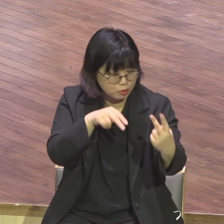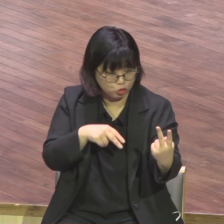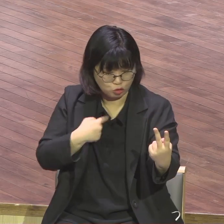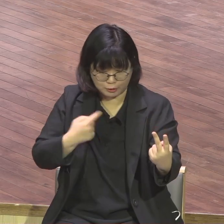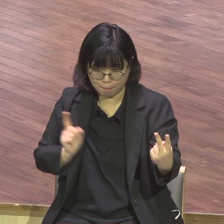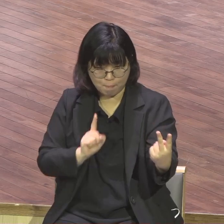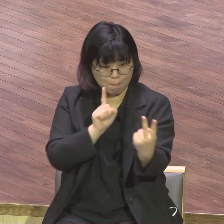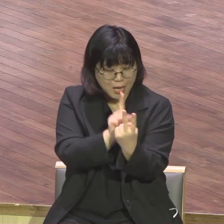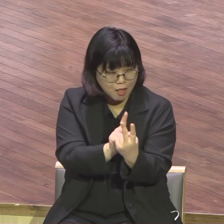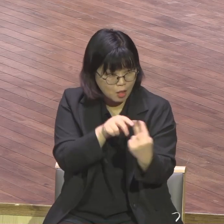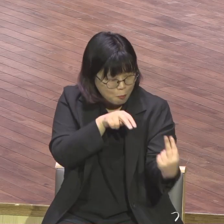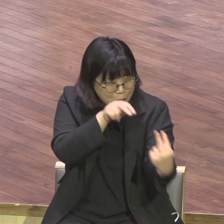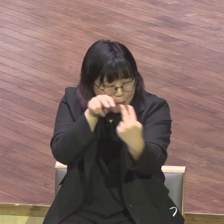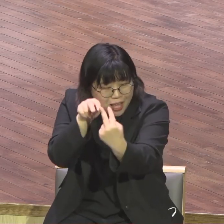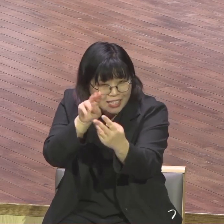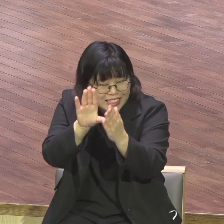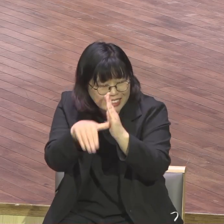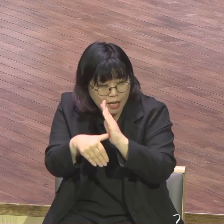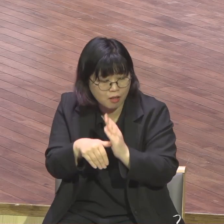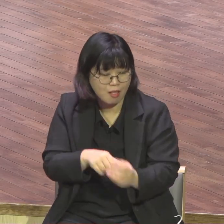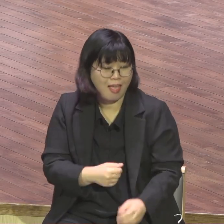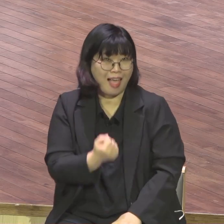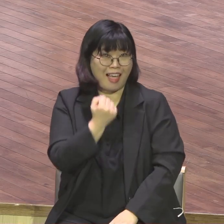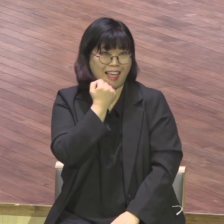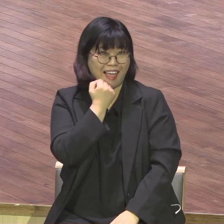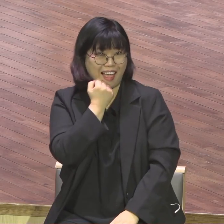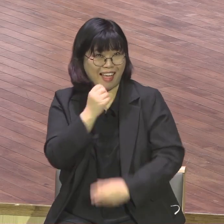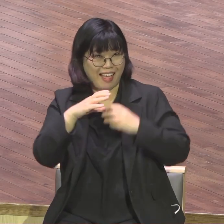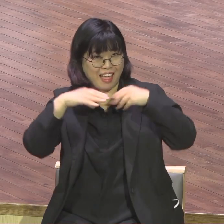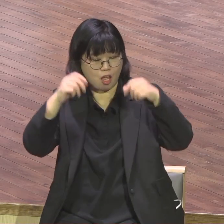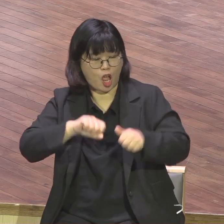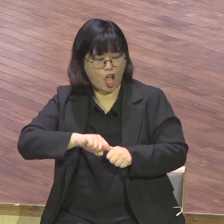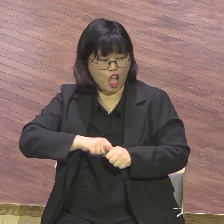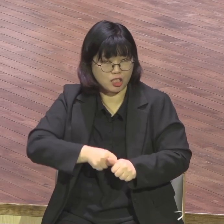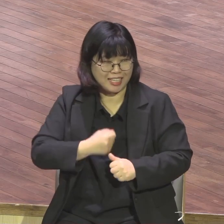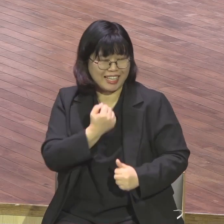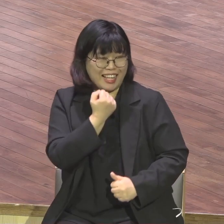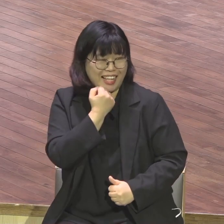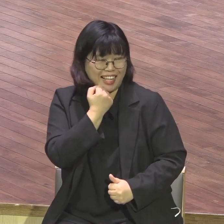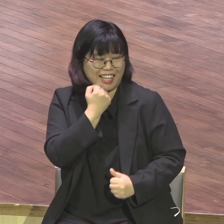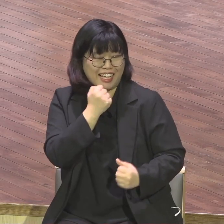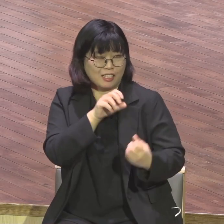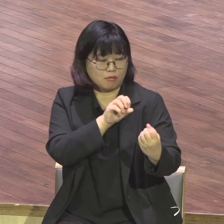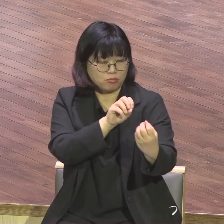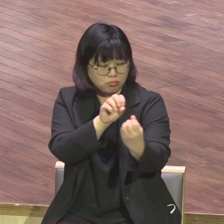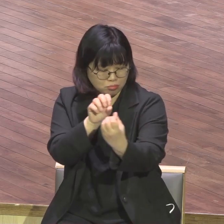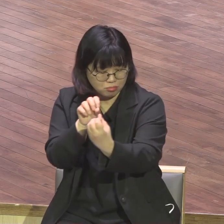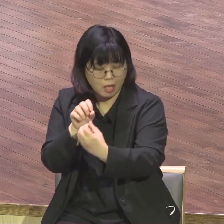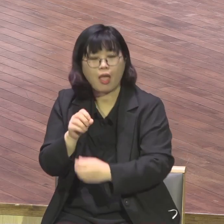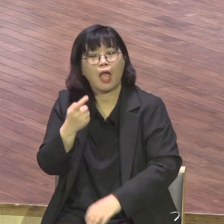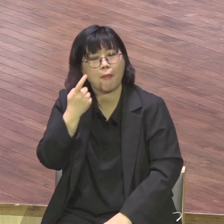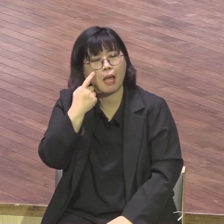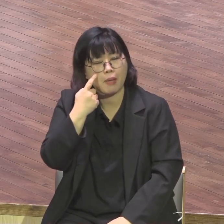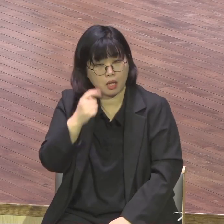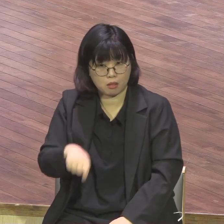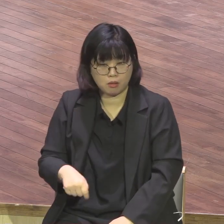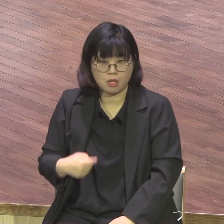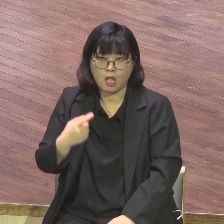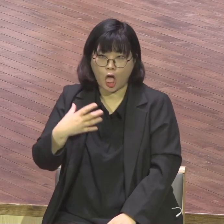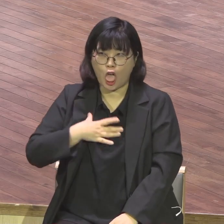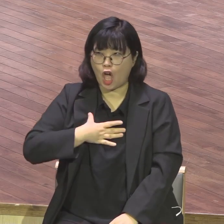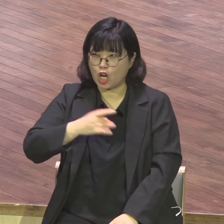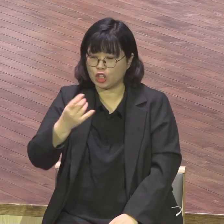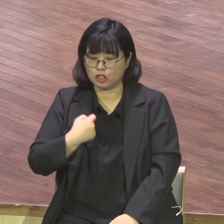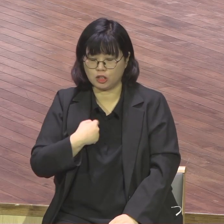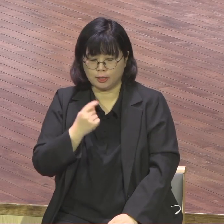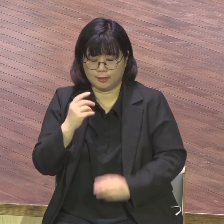하하하하 가짜로 웃어도요 뇌가 진짜인 줄 알고 마음이 즐거우면 허감이 쫙 물러가게 만들어. 이상하지요. 그래서